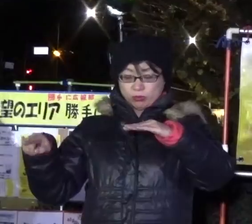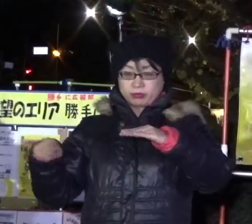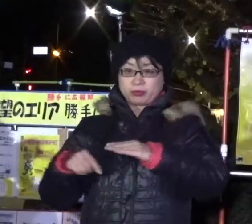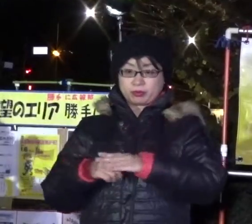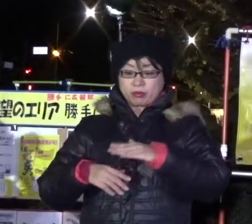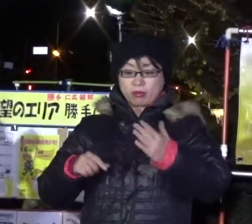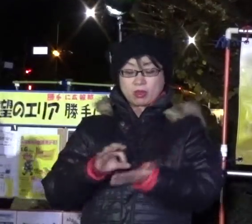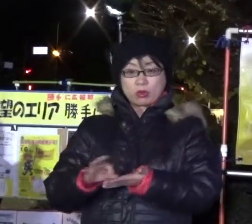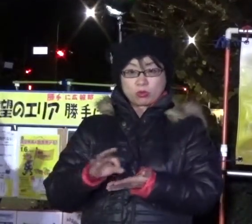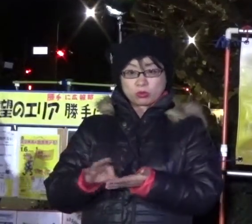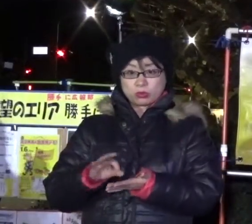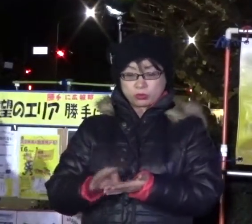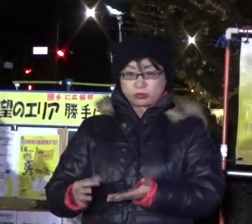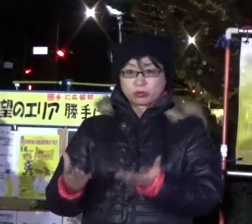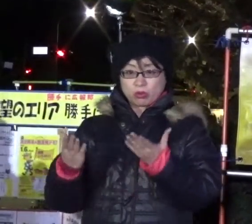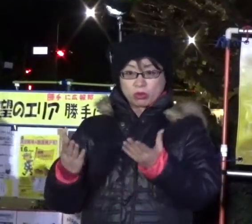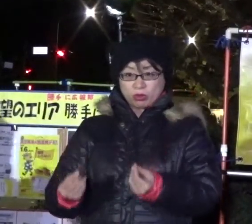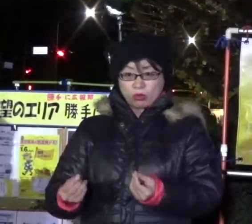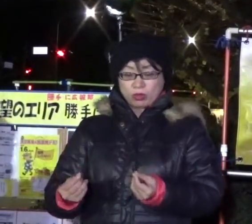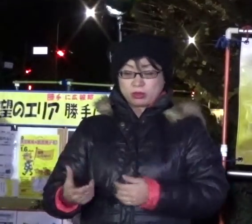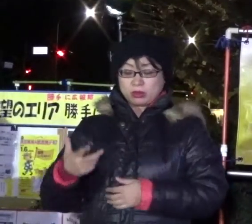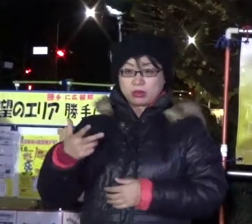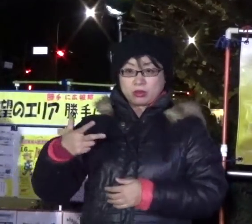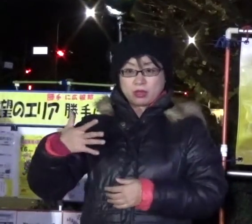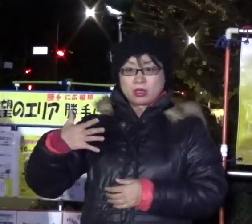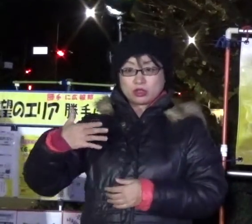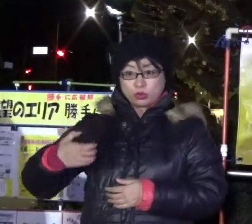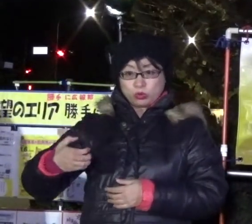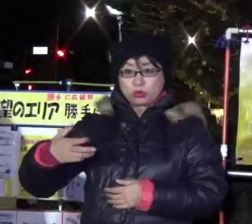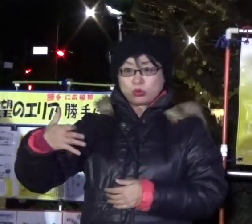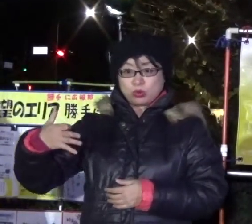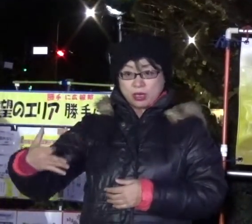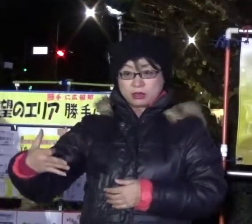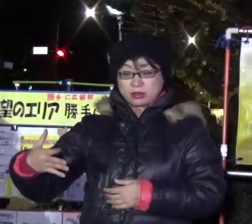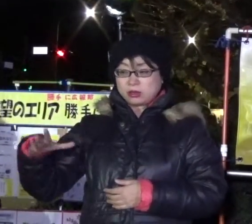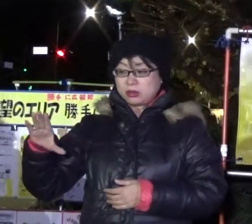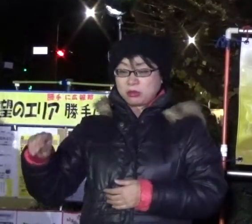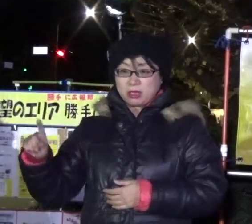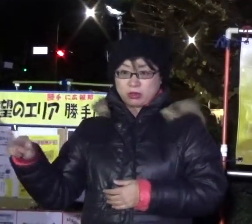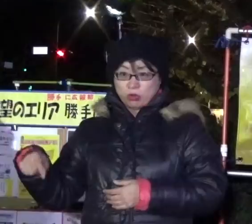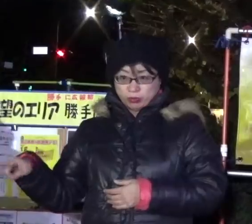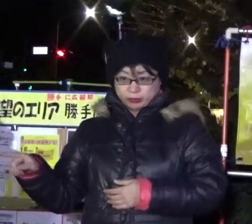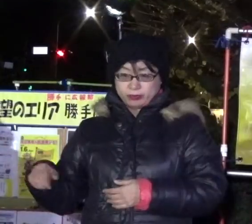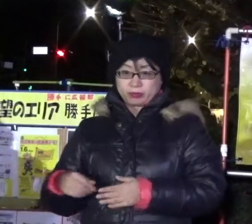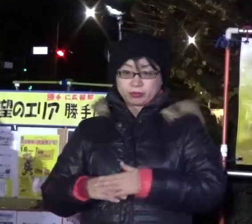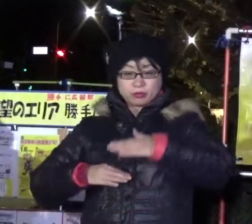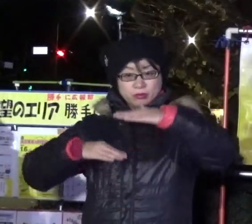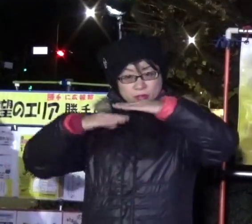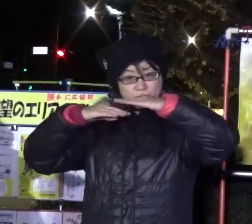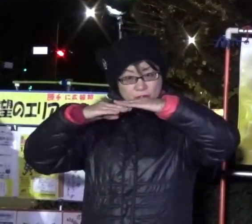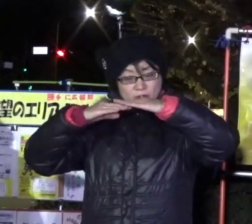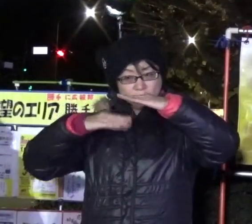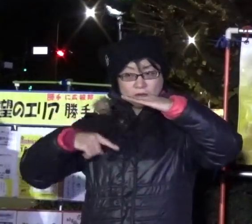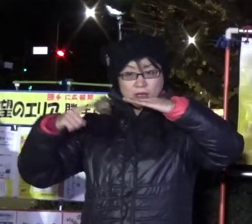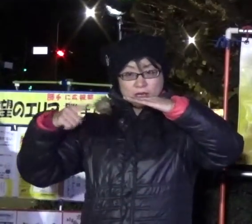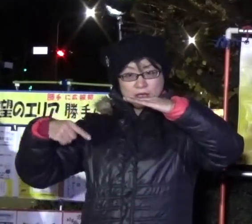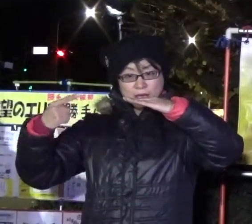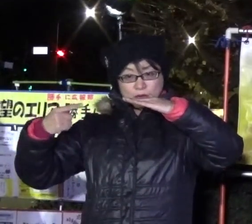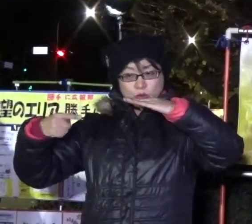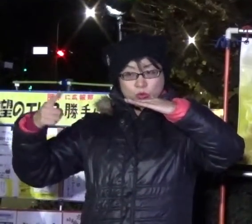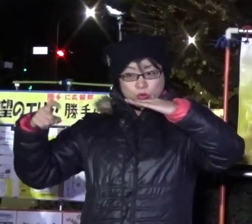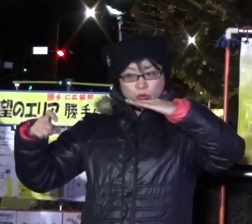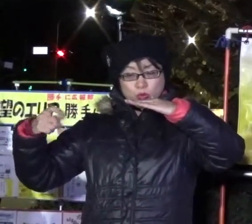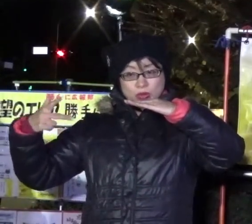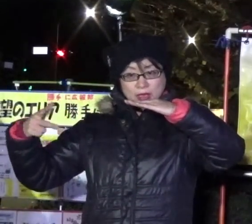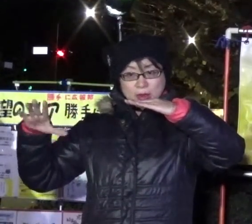約 98.8 万トン、設置済みタンクの貯留容量上限が 117.8 万トン容量